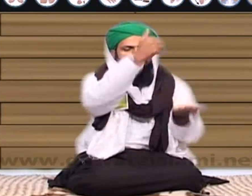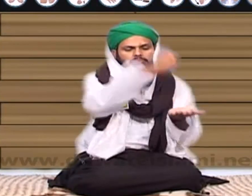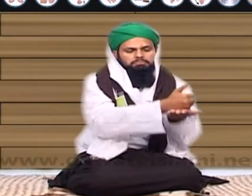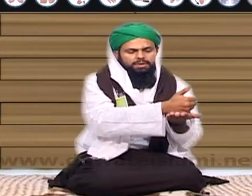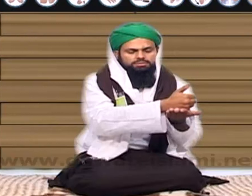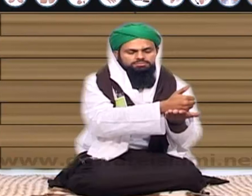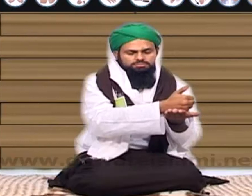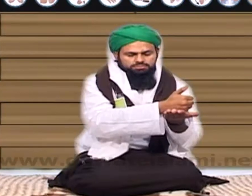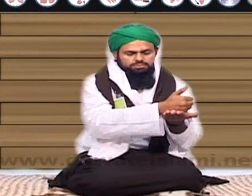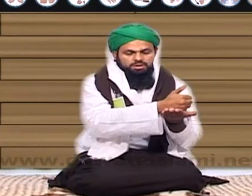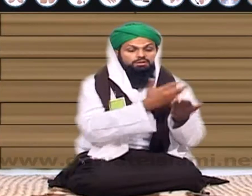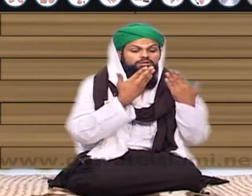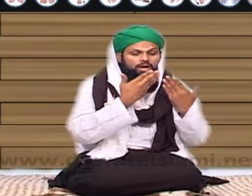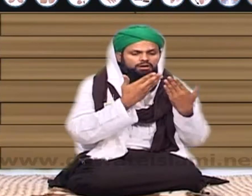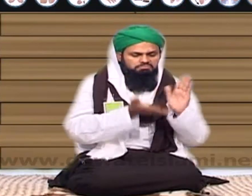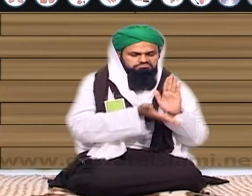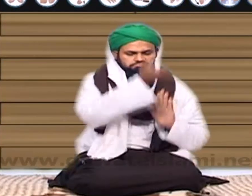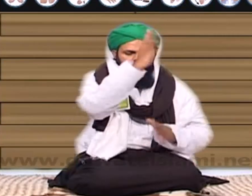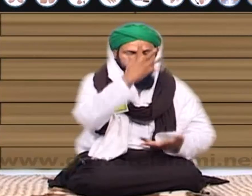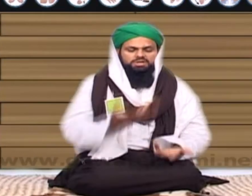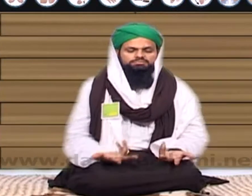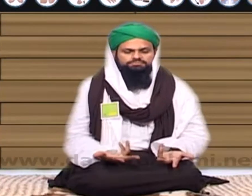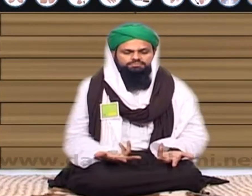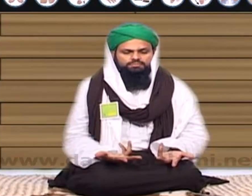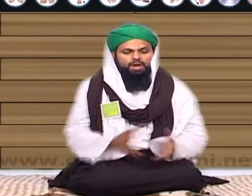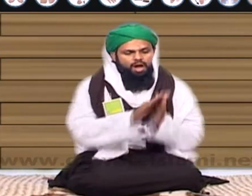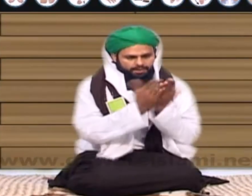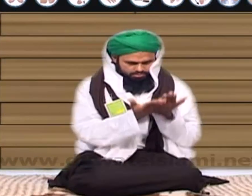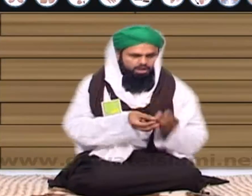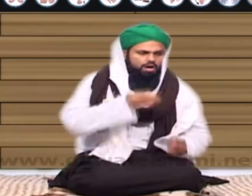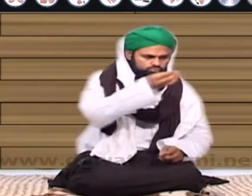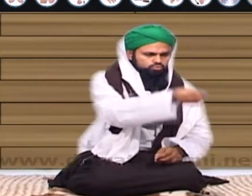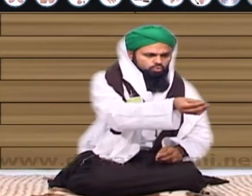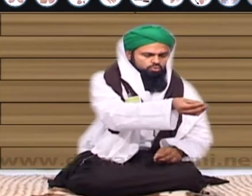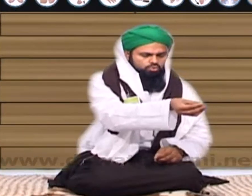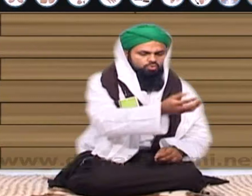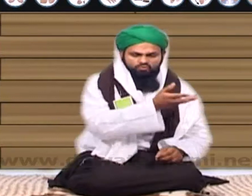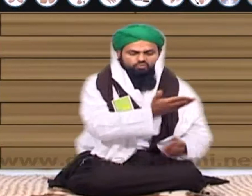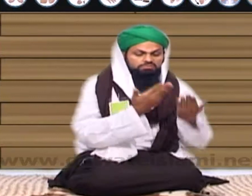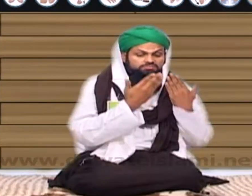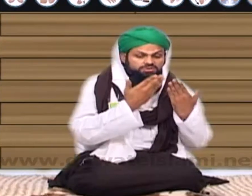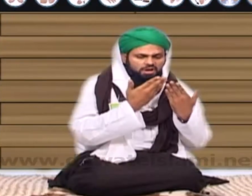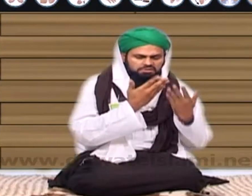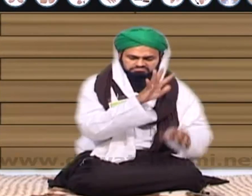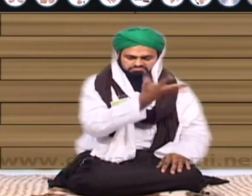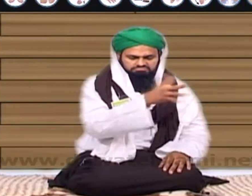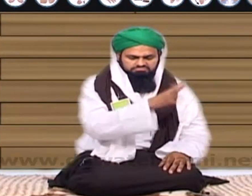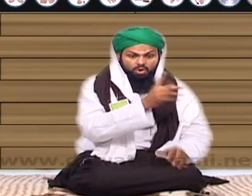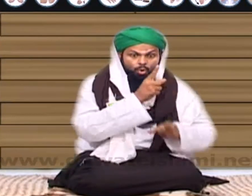بیٹھا رہے تو وہ کسی قسم کی تعلیم حاصل نہیں کر سکتا، کتابیں اس کو دے بھی دی جائیں جب بھی وہ تعلیم حاصل نہیں کر سکتا